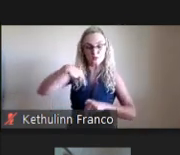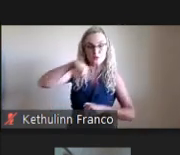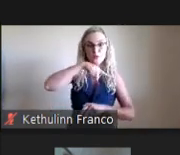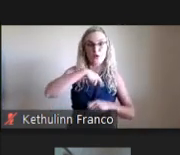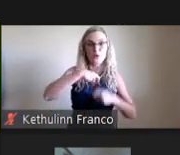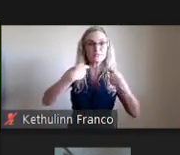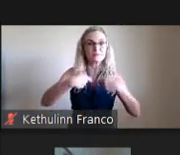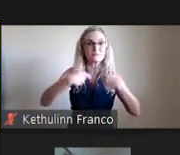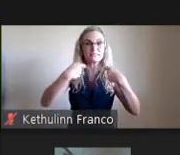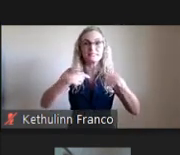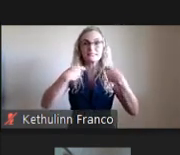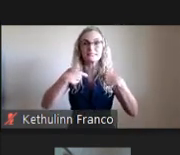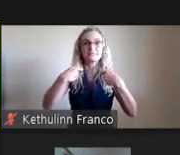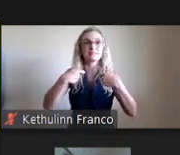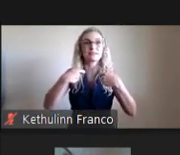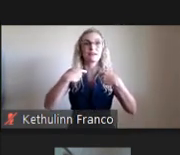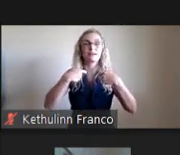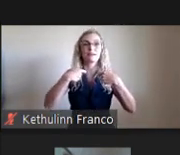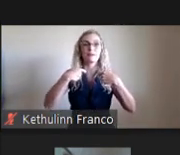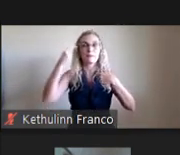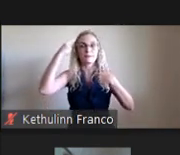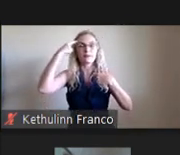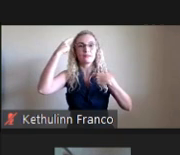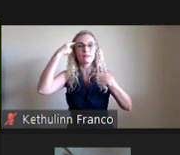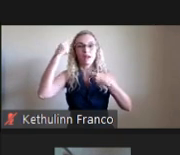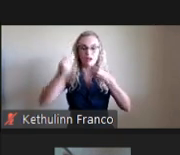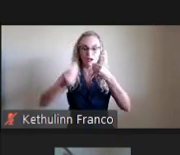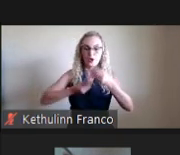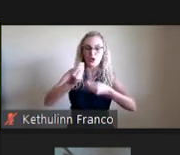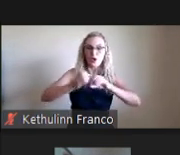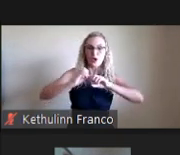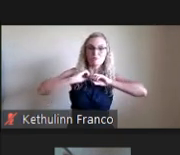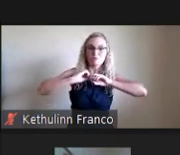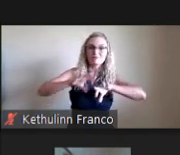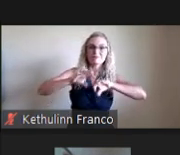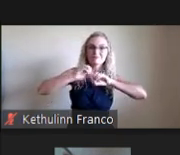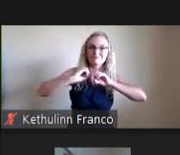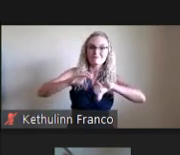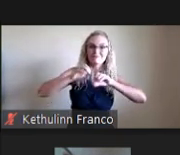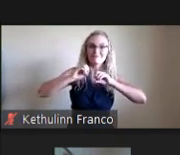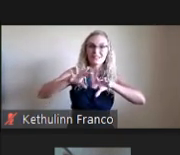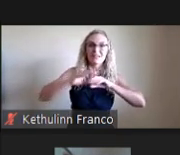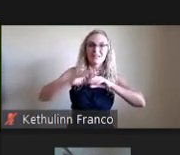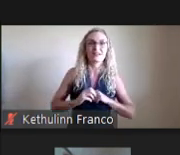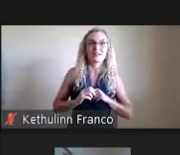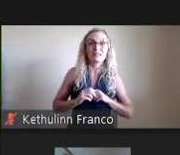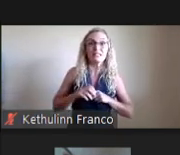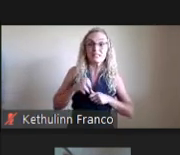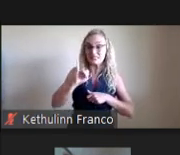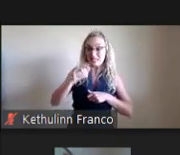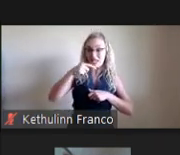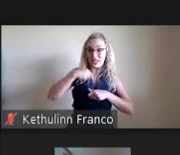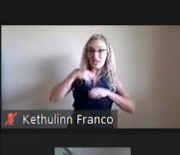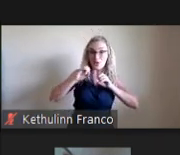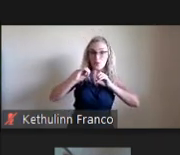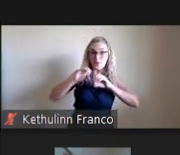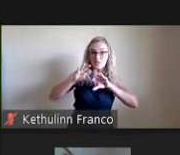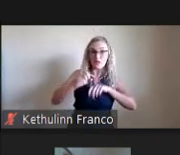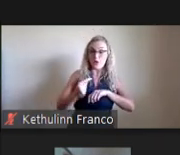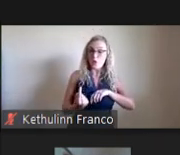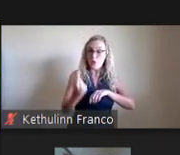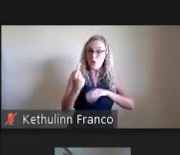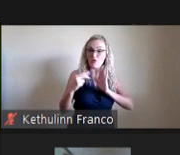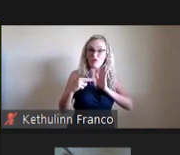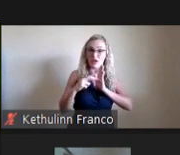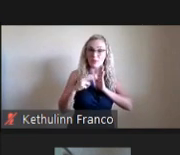dá as opções de contexto, fica muito vago, o vocabulário vai ficar pobre para o surdo até então. Mas